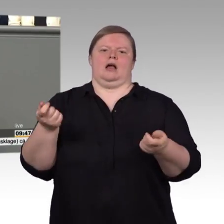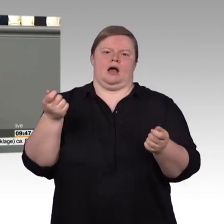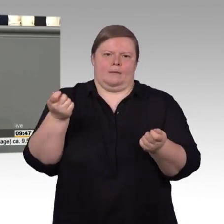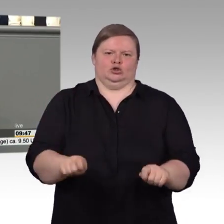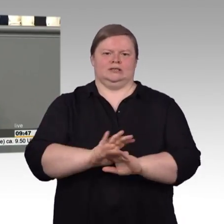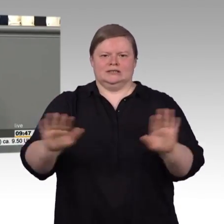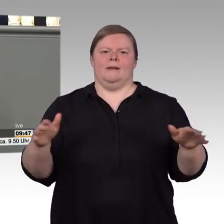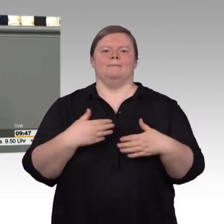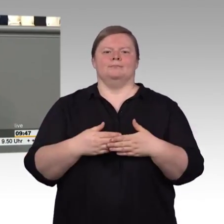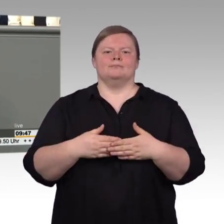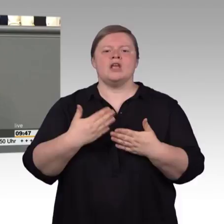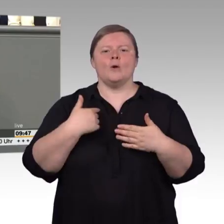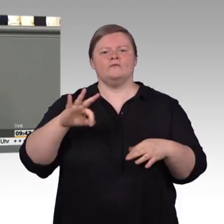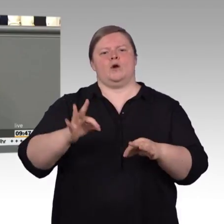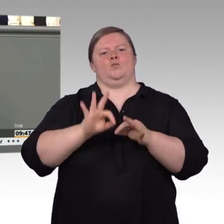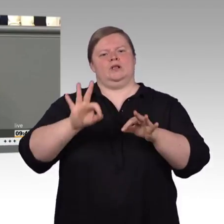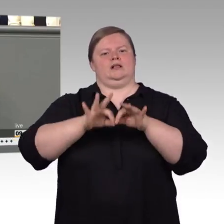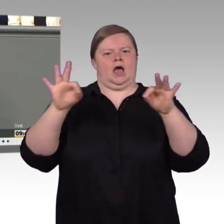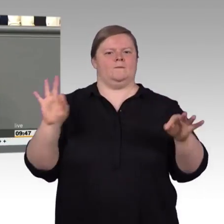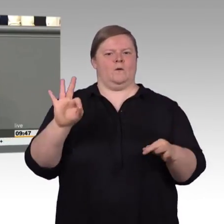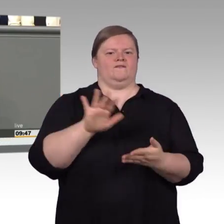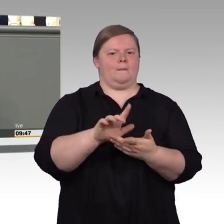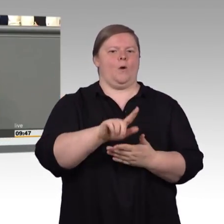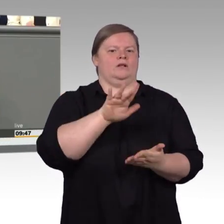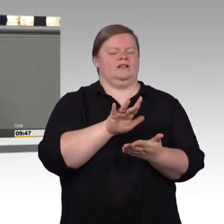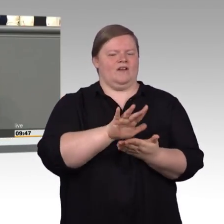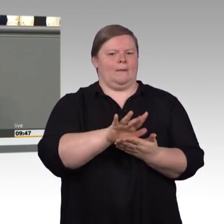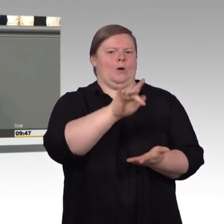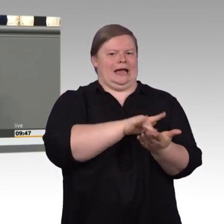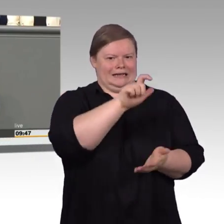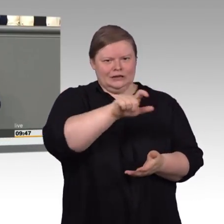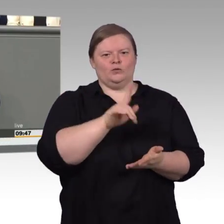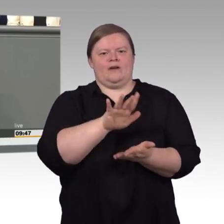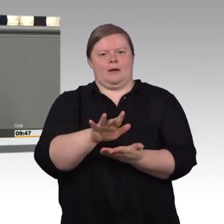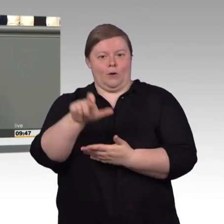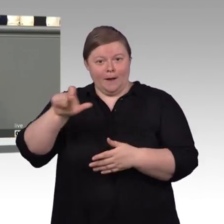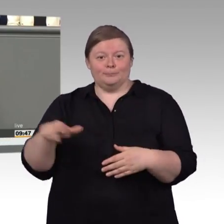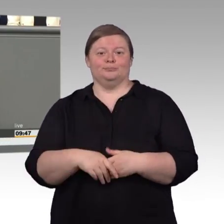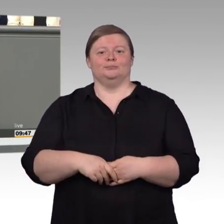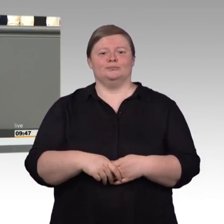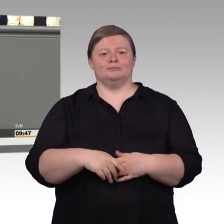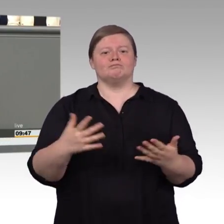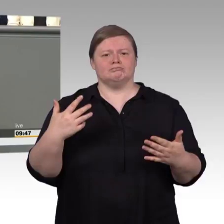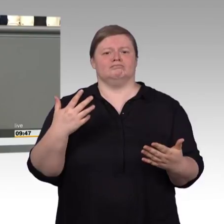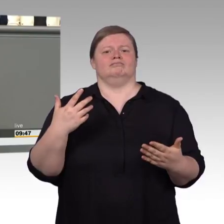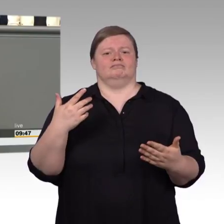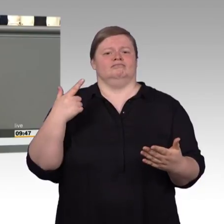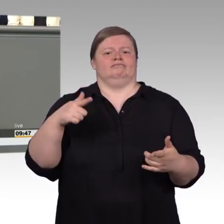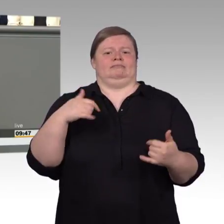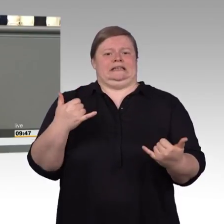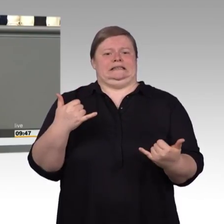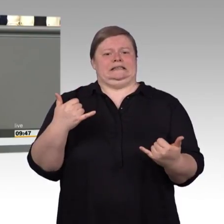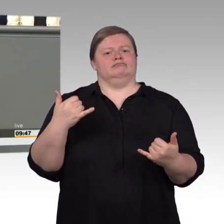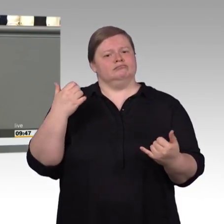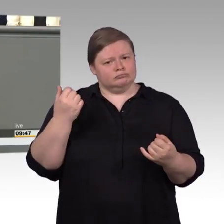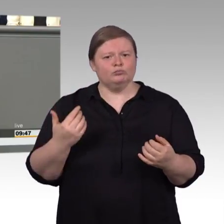keine Rechtsschutzversicherung verfügen, schneller und kostengünstiger zu ihrem Recht verhilft. Und gegen die anfängliche Sorge, die wir durchaus hatten, das